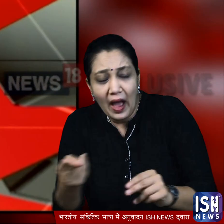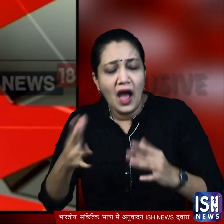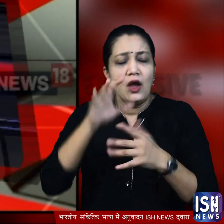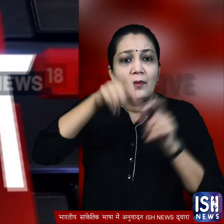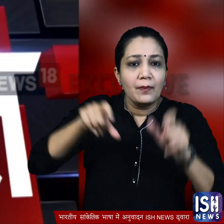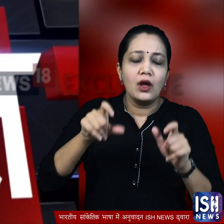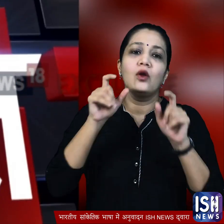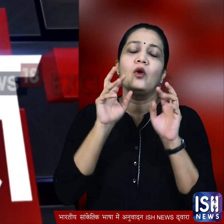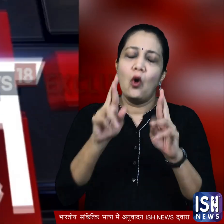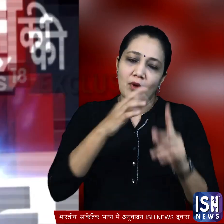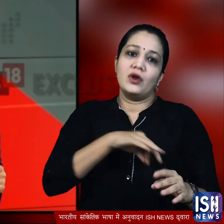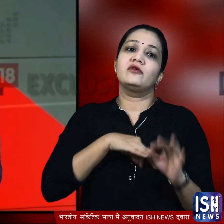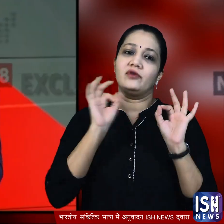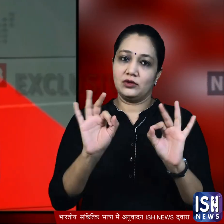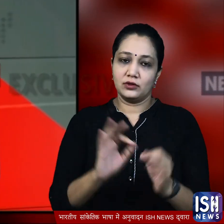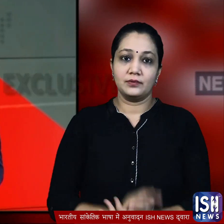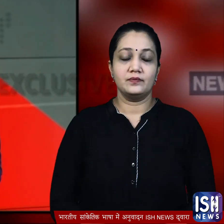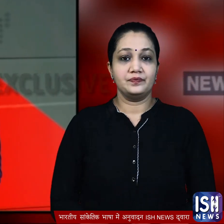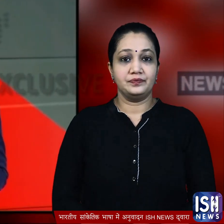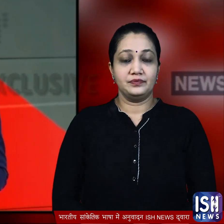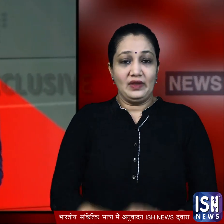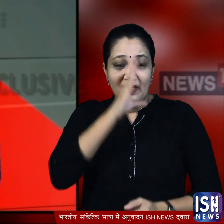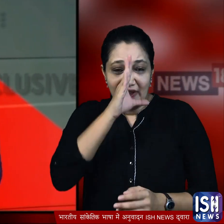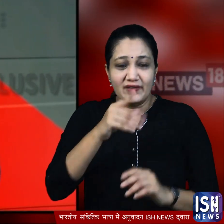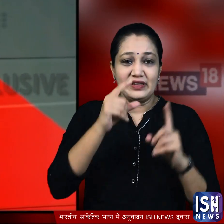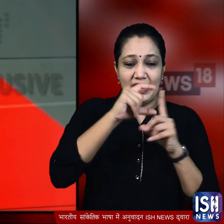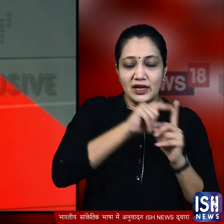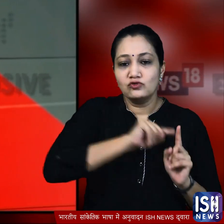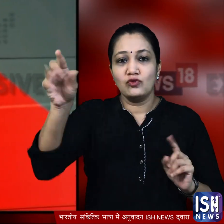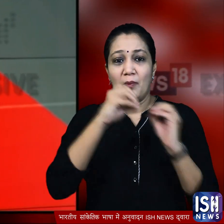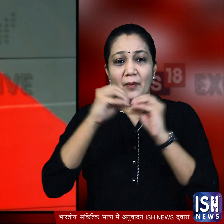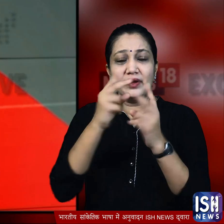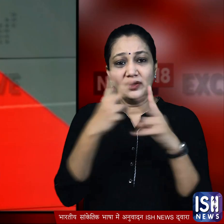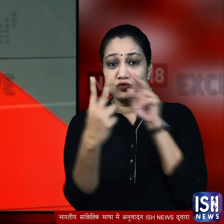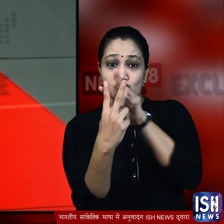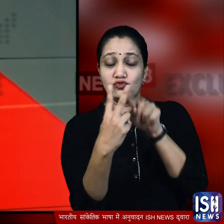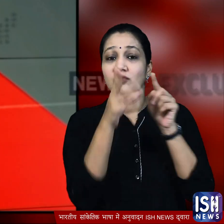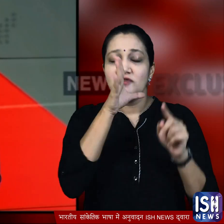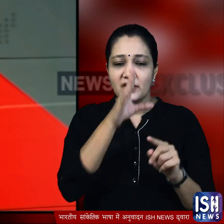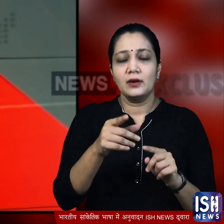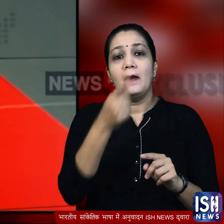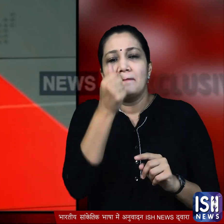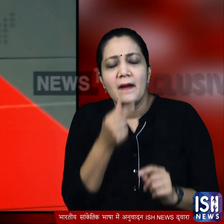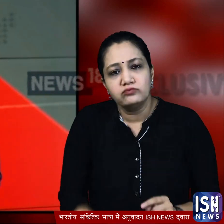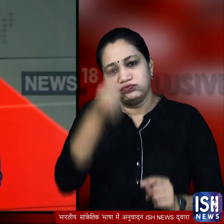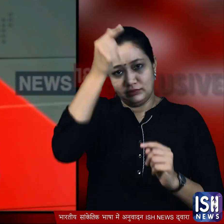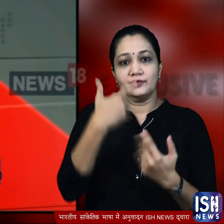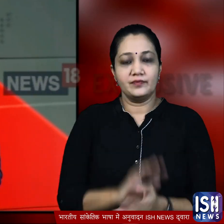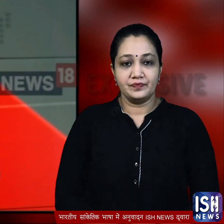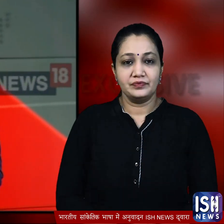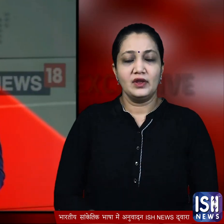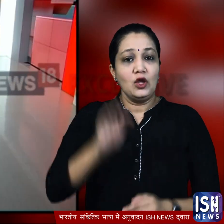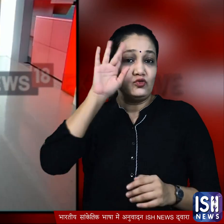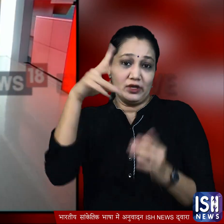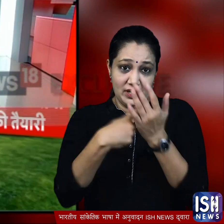बड़ा फायदा होगा। रेलवे ने दिल्ली मुंबई के बीच चलने वाली 2 ट्रेनों के किराए बढ़ाने की तैयारी कर ली है। न्यूज 18 के चंदन जजवाड़े की